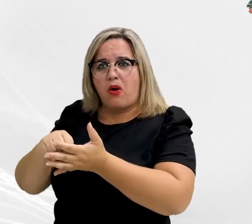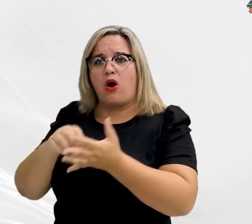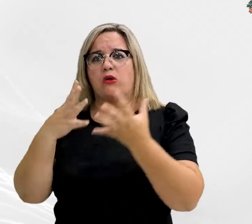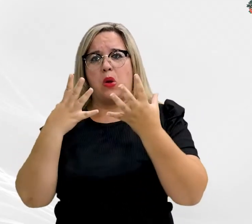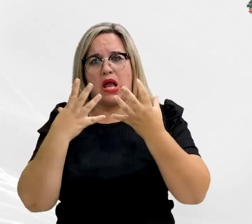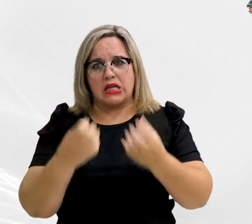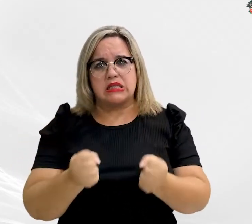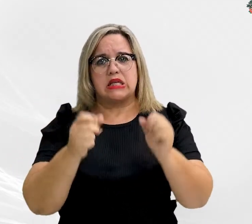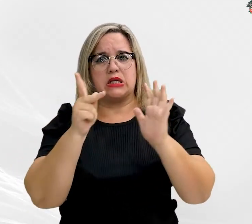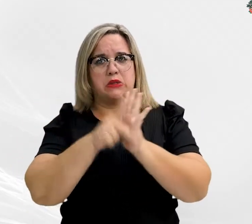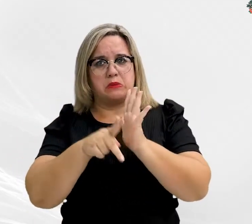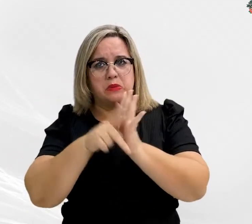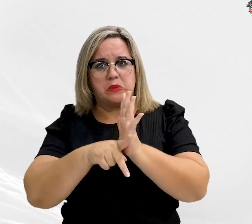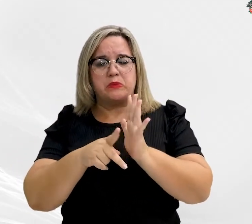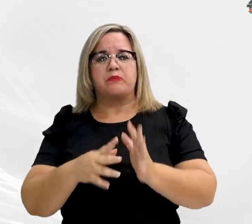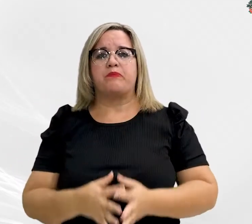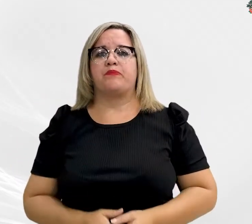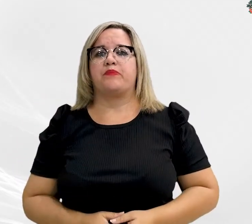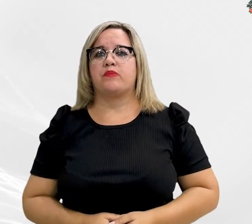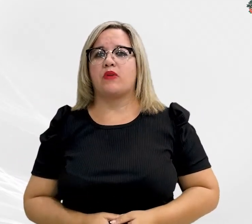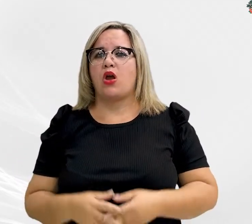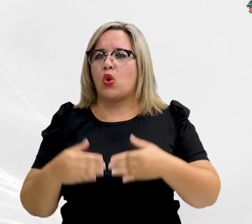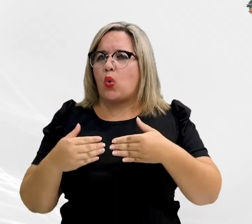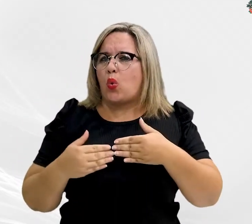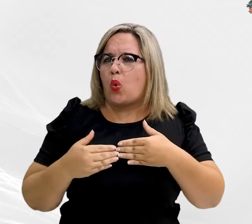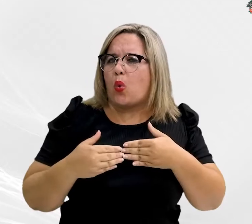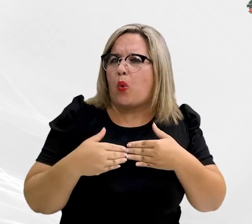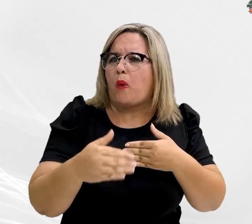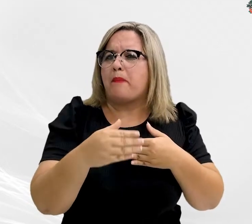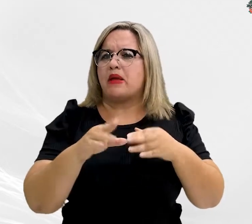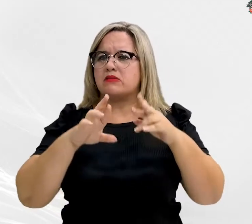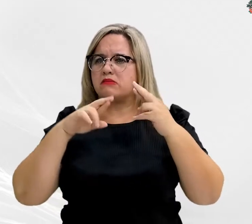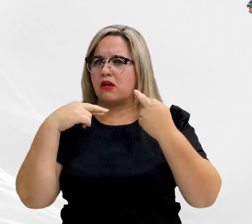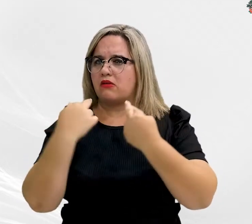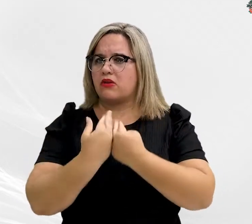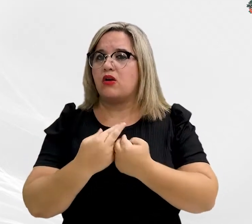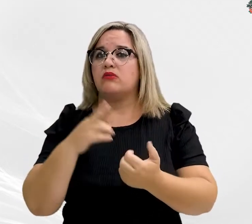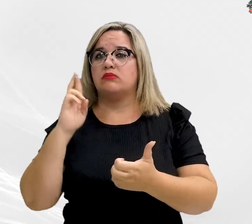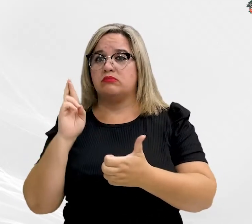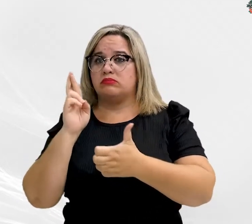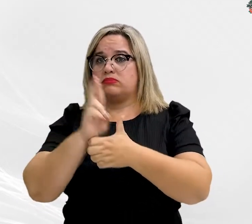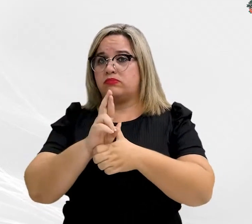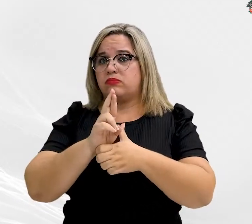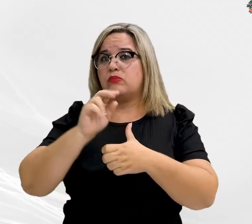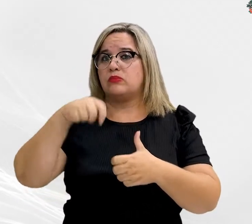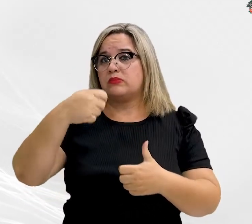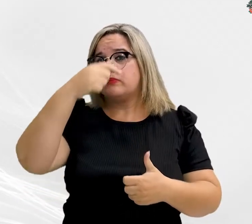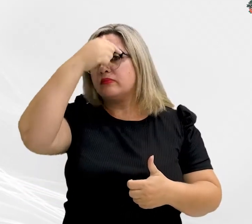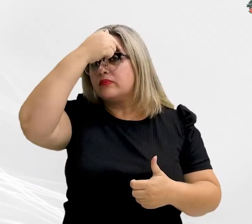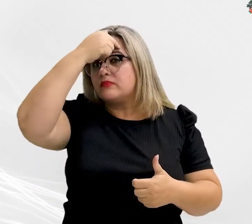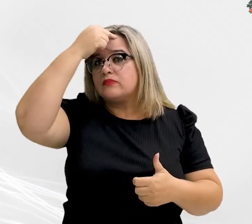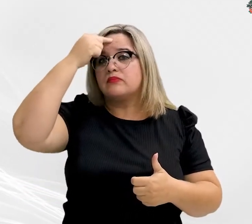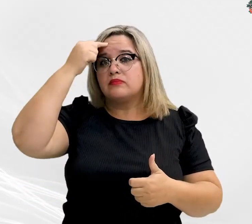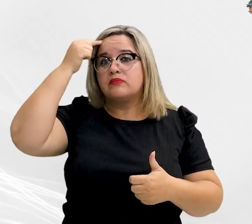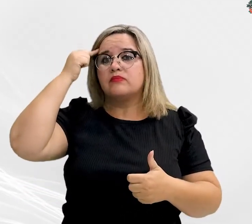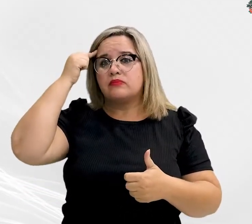no início da reunião técnica o procurador-geral de Justiça de Mato Grosso José Antônio Borges Pereira destacou a